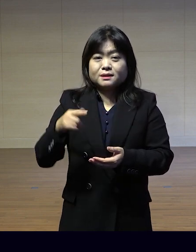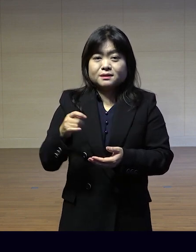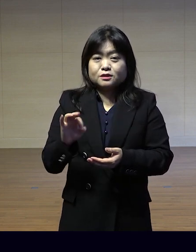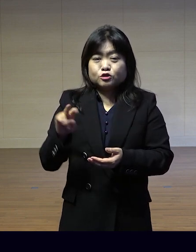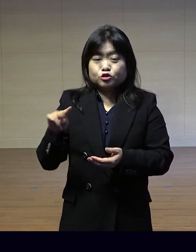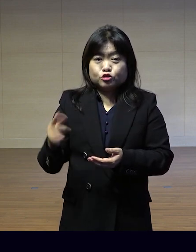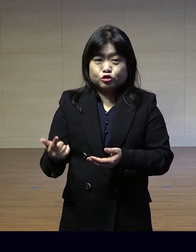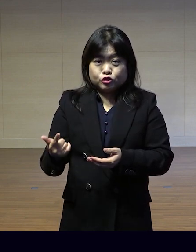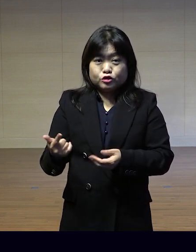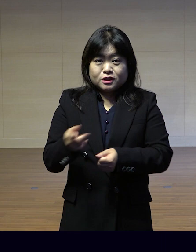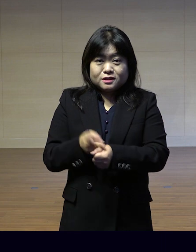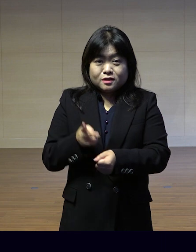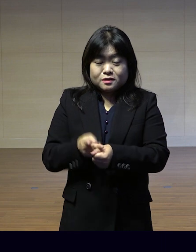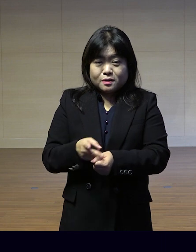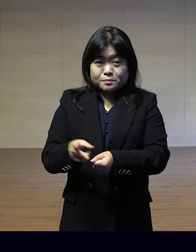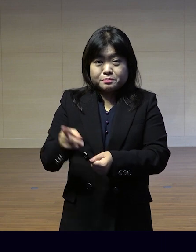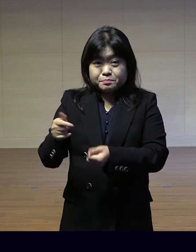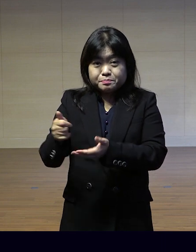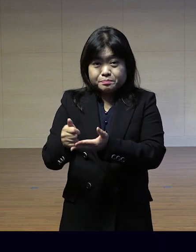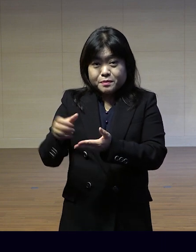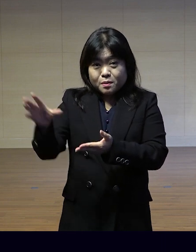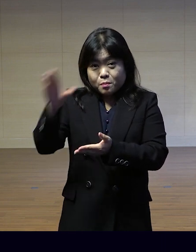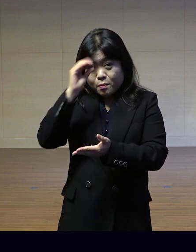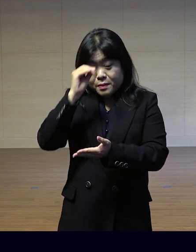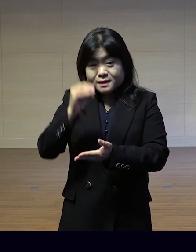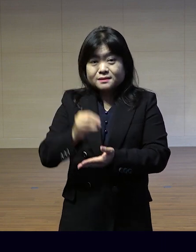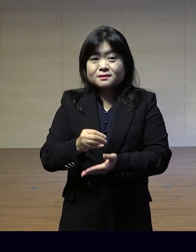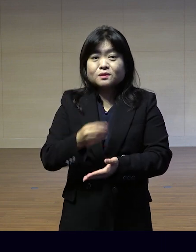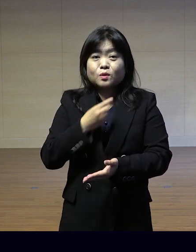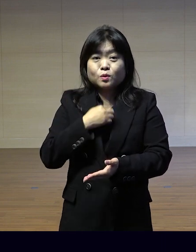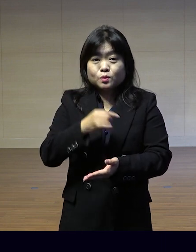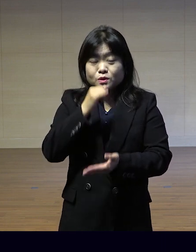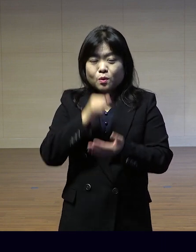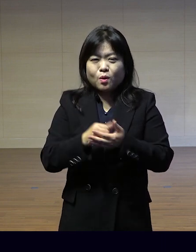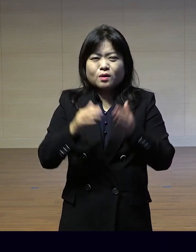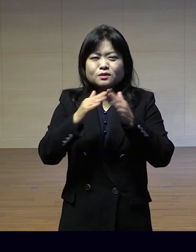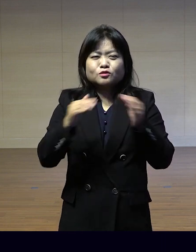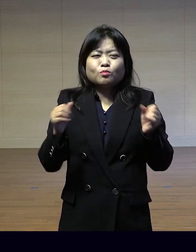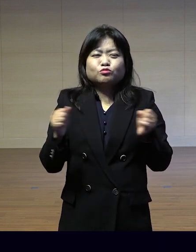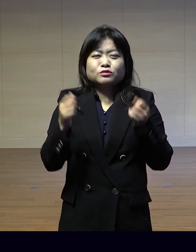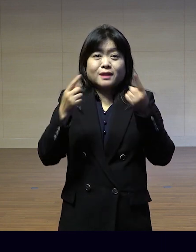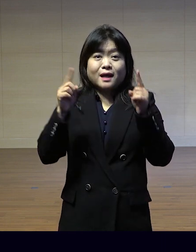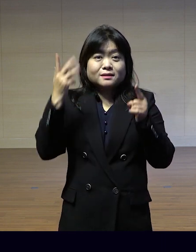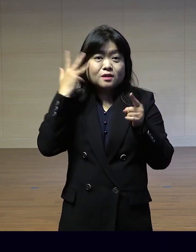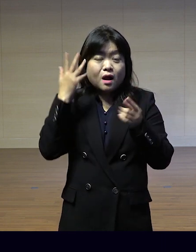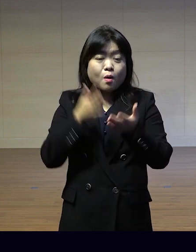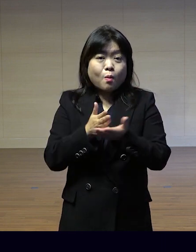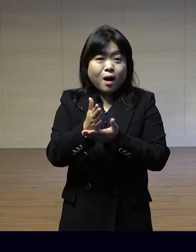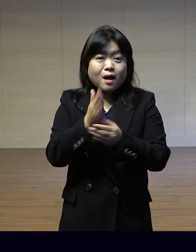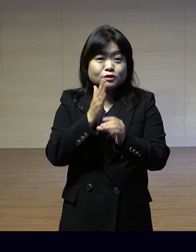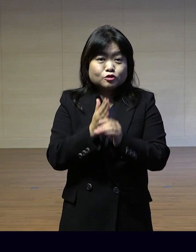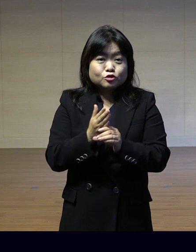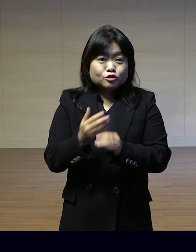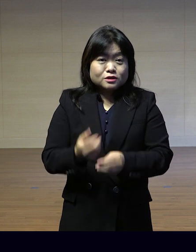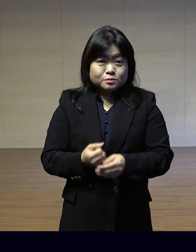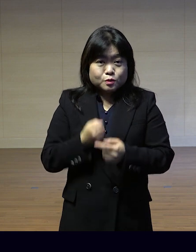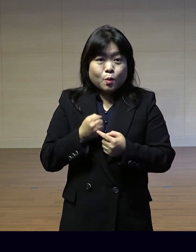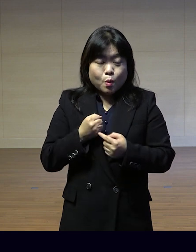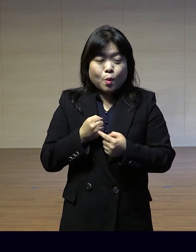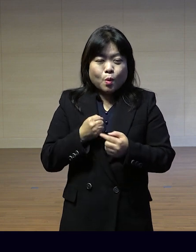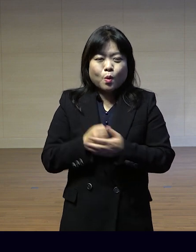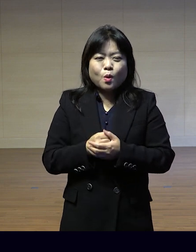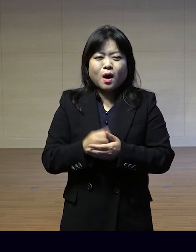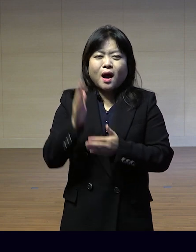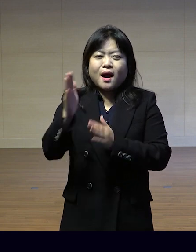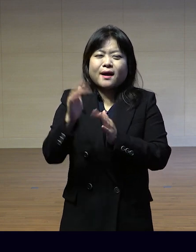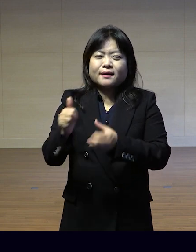취지를 본받은 측면도 있고 우리 전북대학교 철학과 중심으로 해서